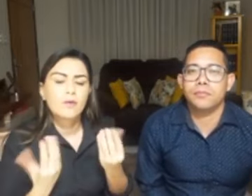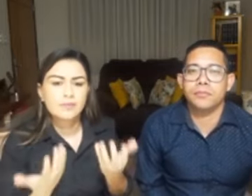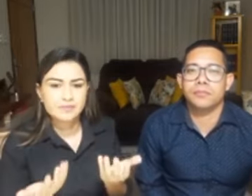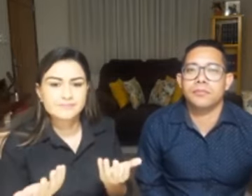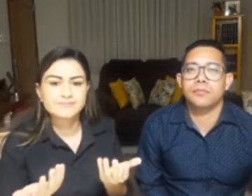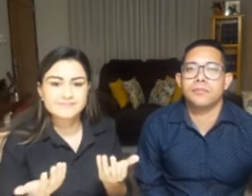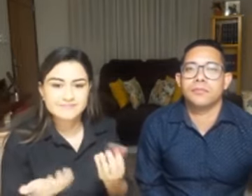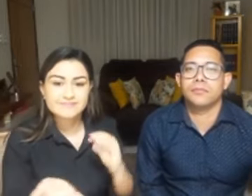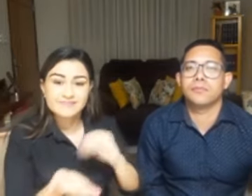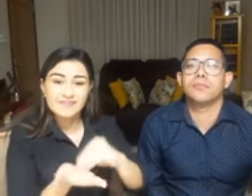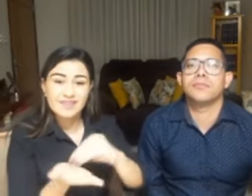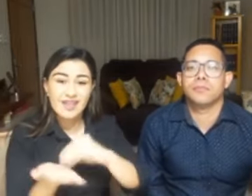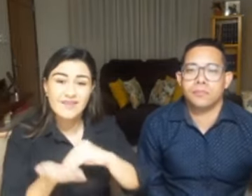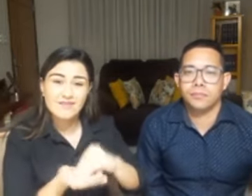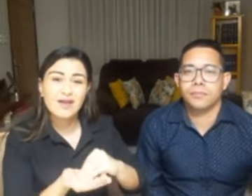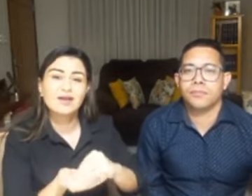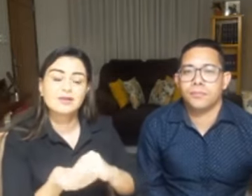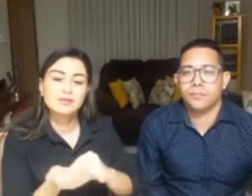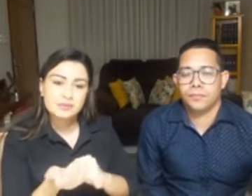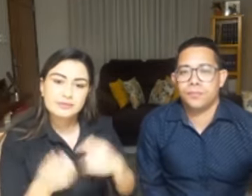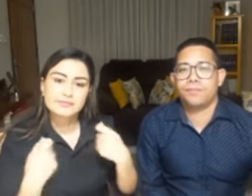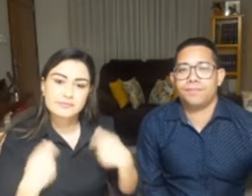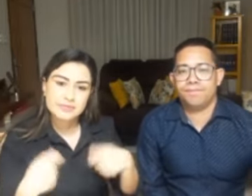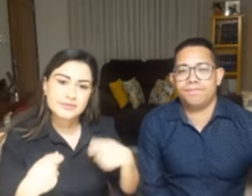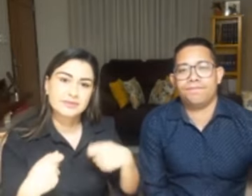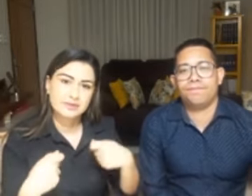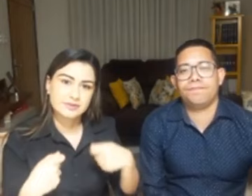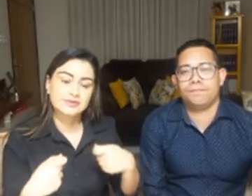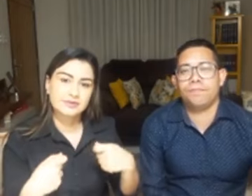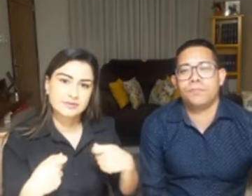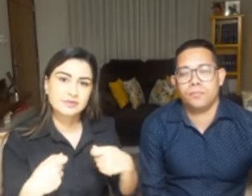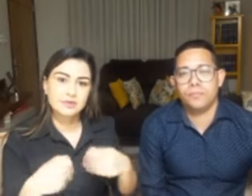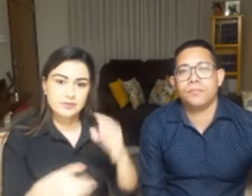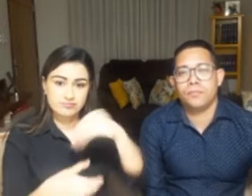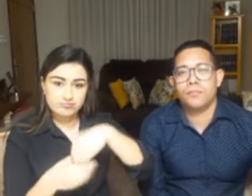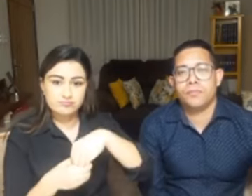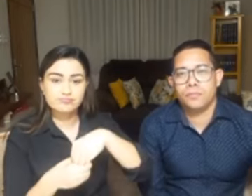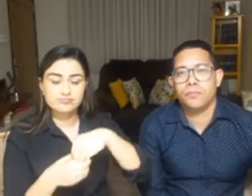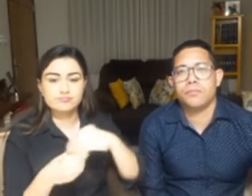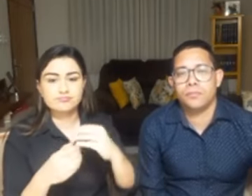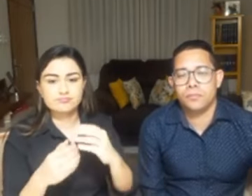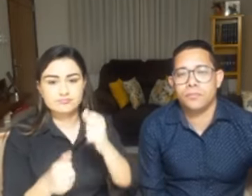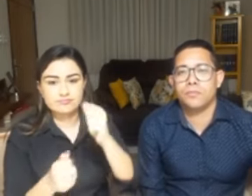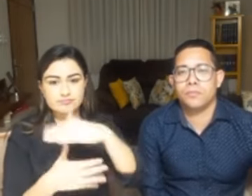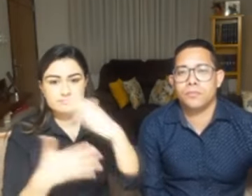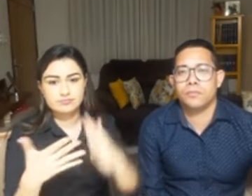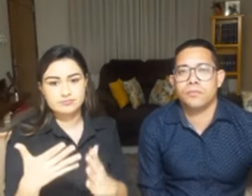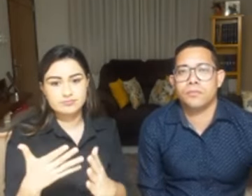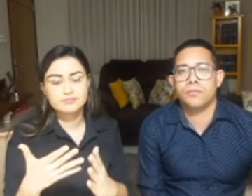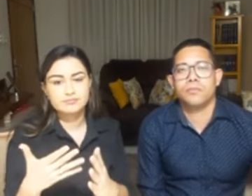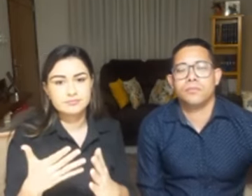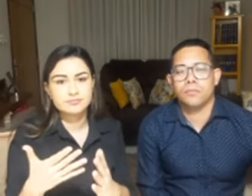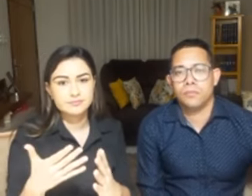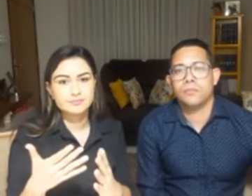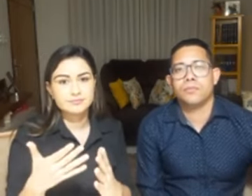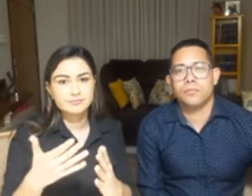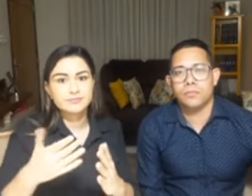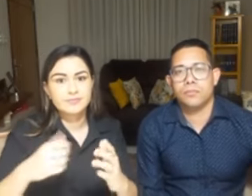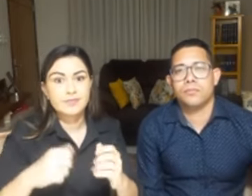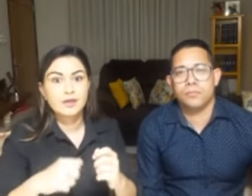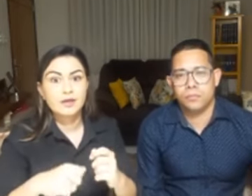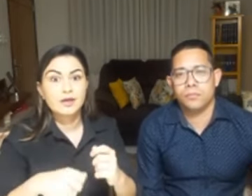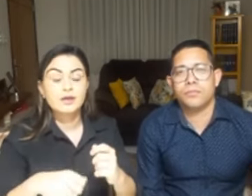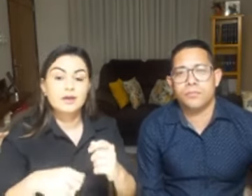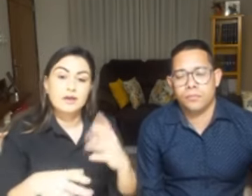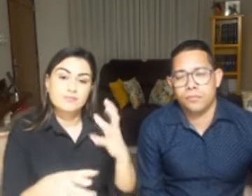ainda existe tanta coisa a se fazer nesse campo de Libras, né? Então, os números são muito, assim,